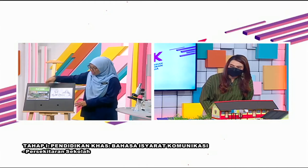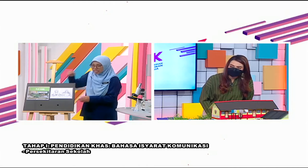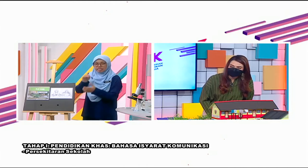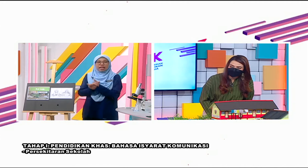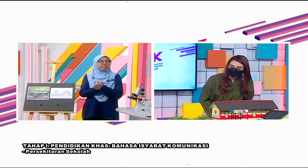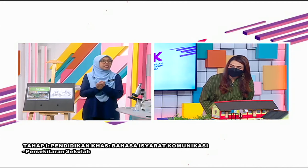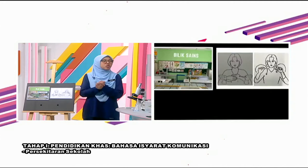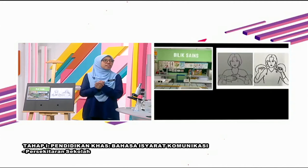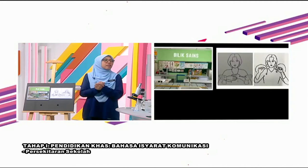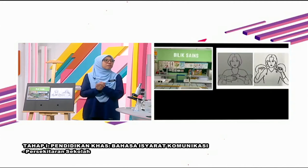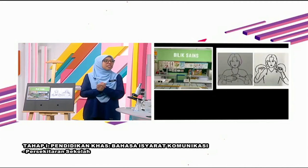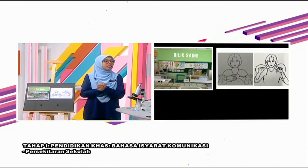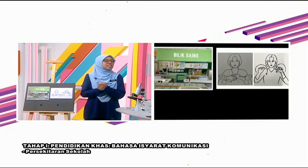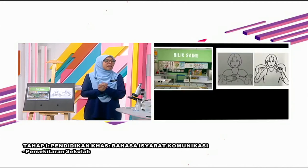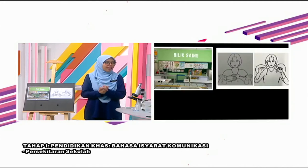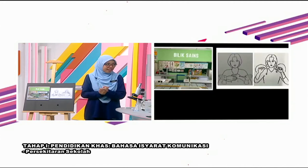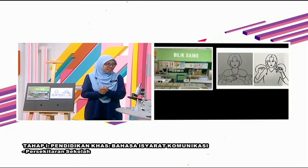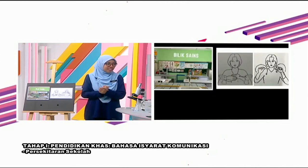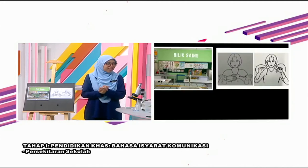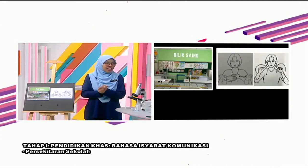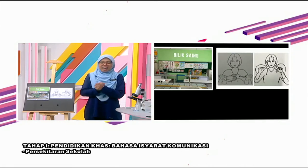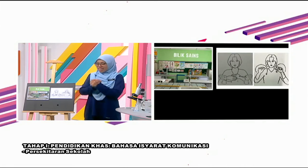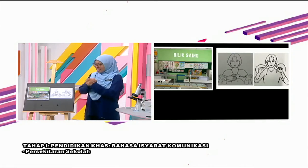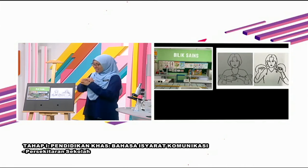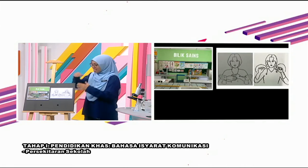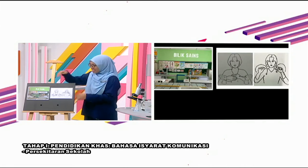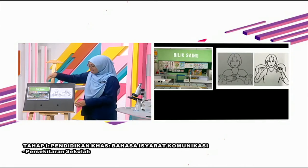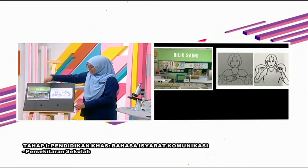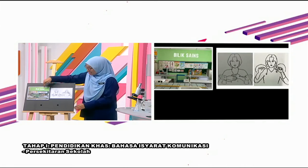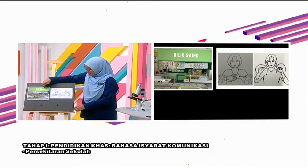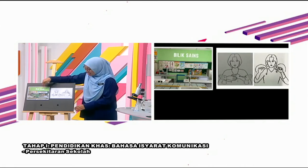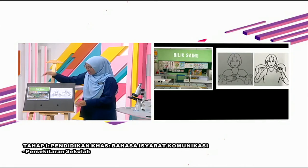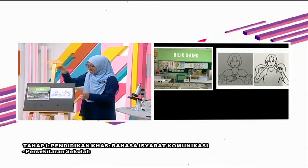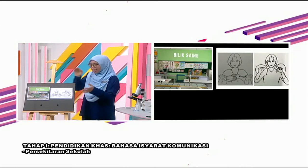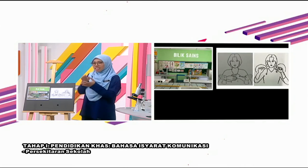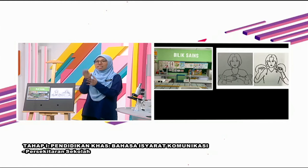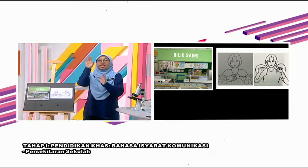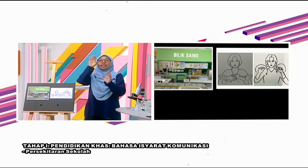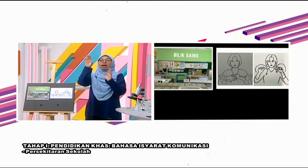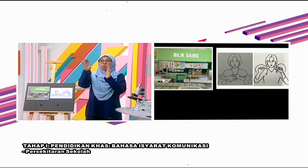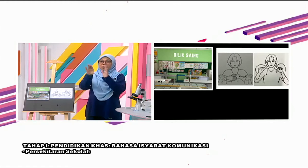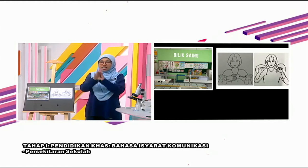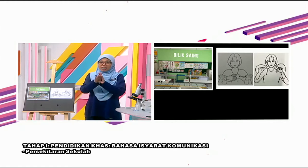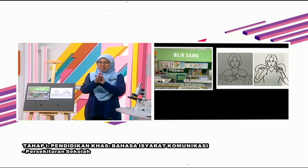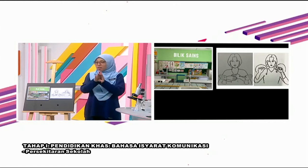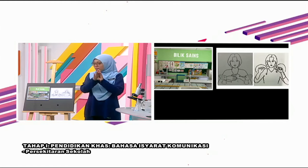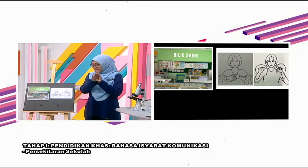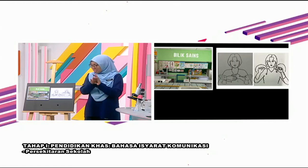Dinding ni ada tulisan bilik sains. Okey. Jadi di sini kita ada gambar bilik